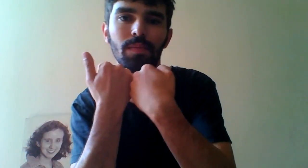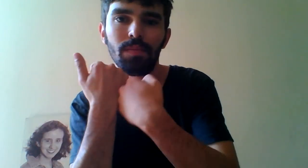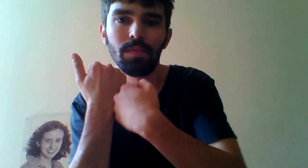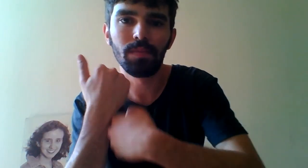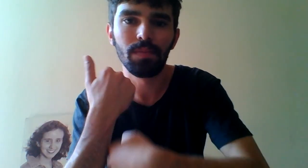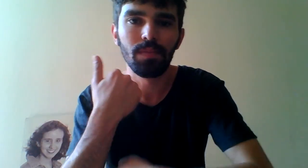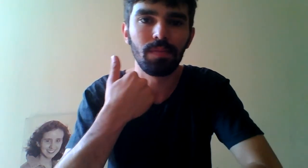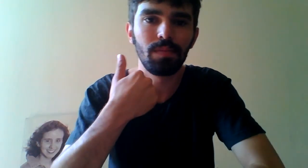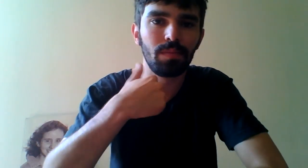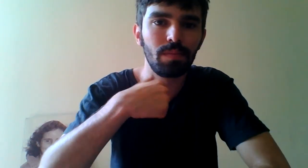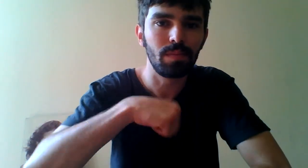MelICK Morre